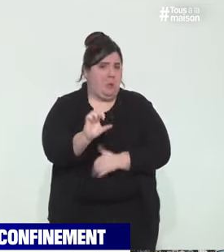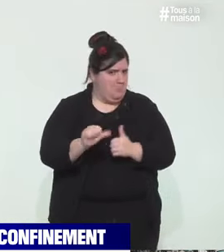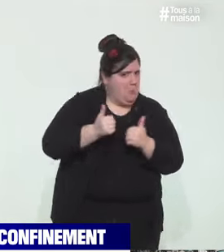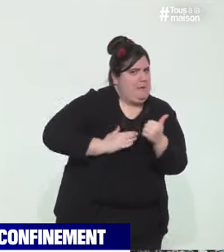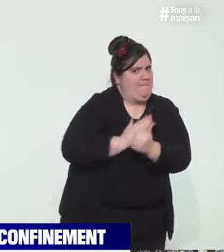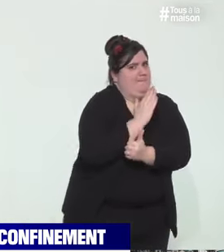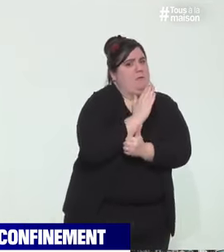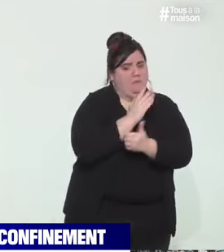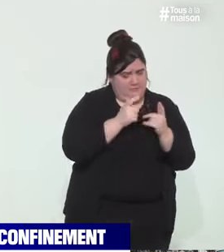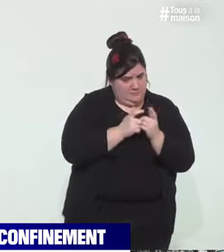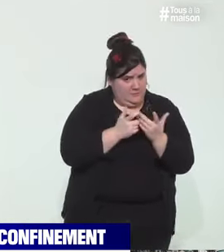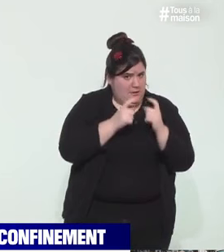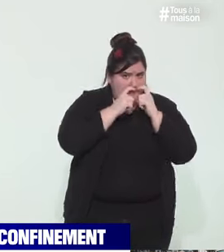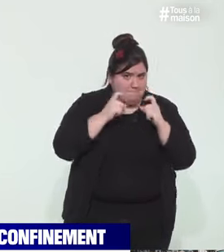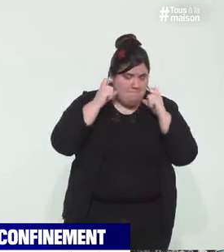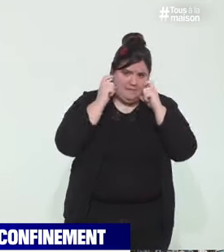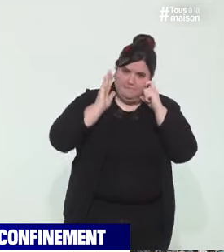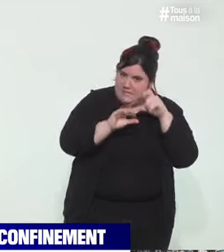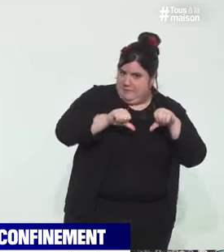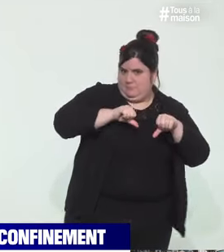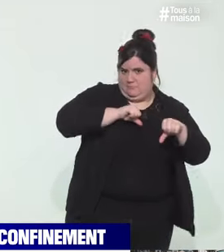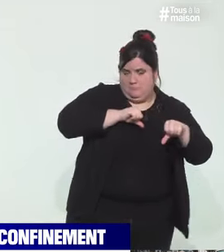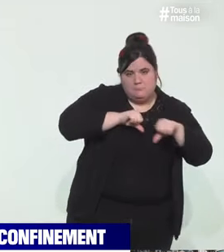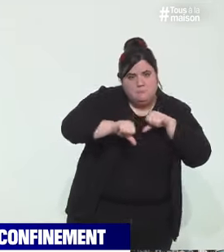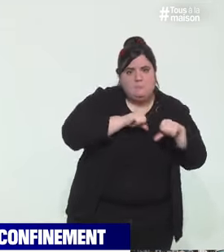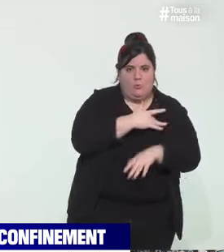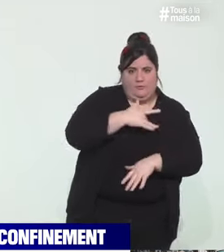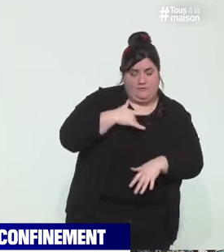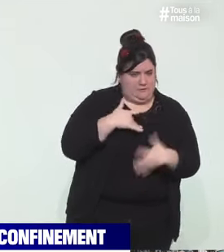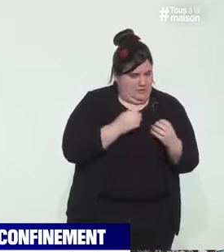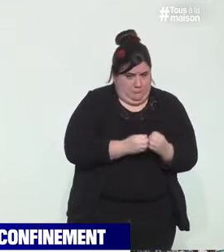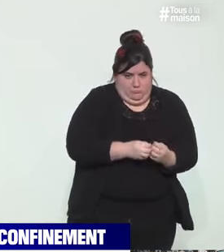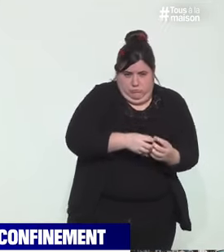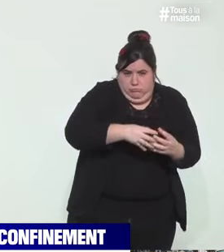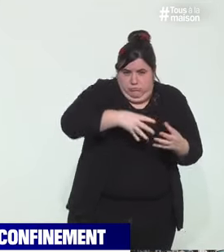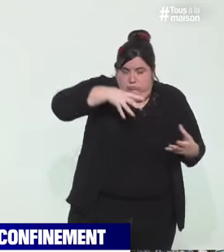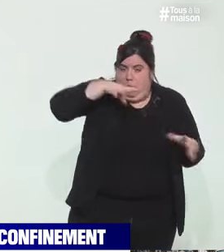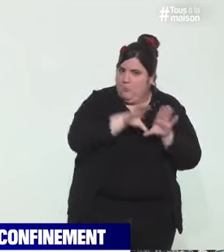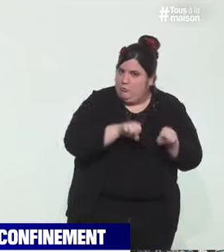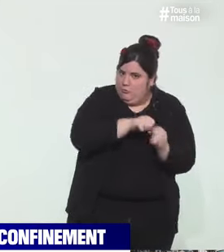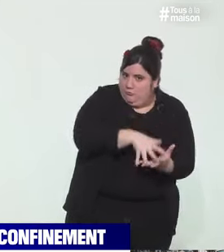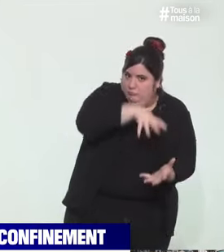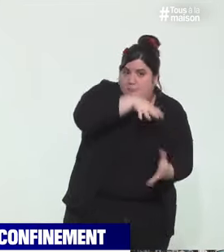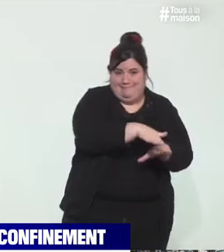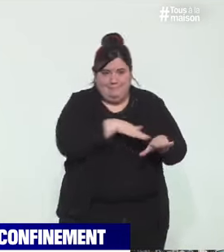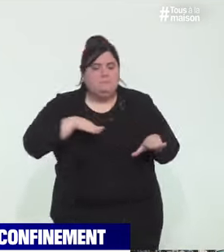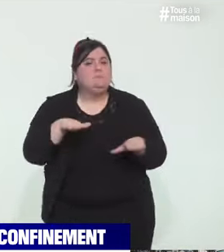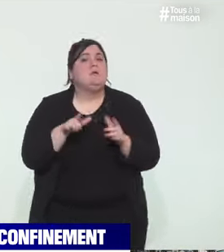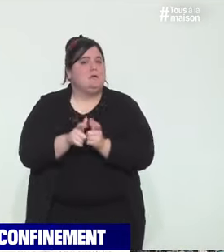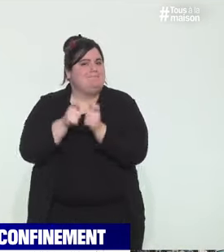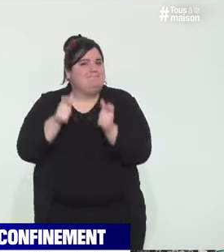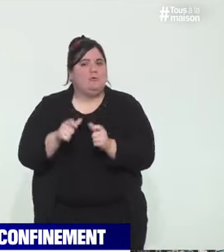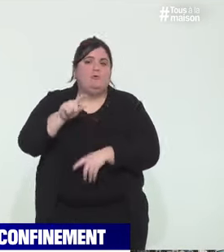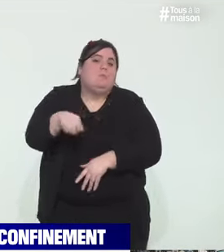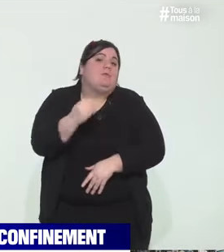la production de masques sanitaires. Elle est en train de s'illustrer aussi, toutes les maisons, notamment textiles, s'illustrent dans la fabrication de masques grand